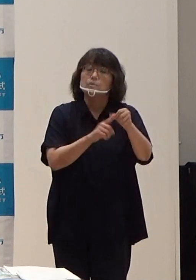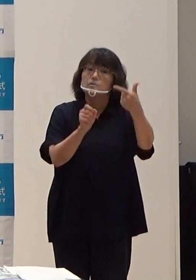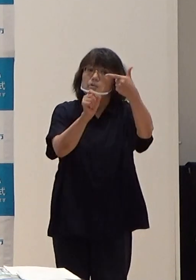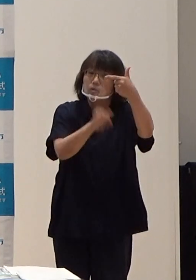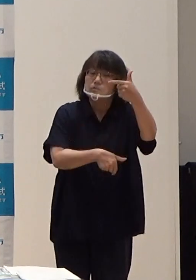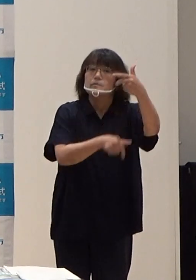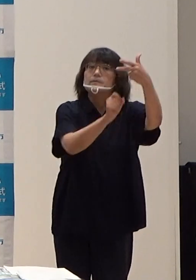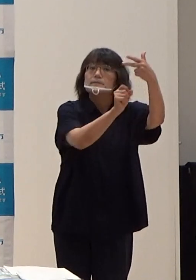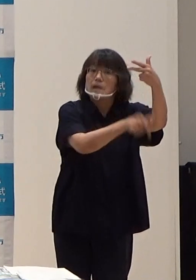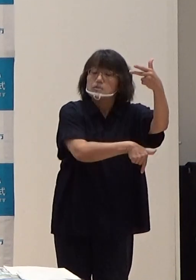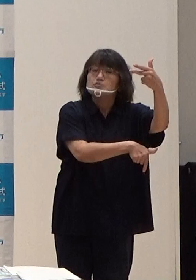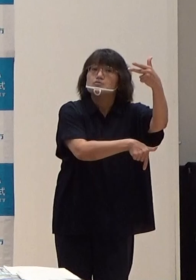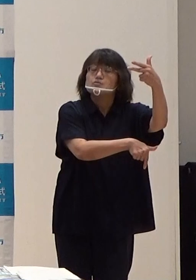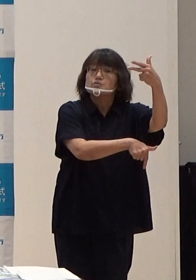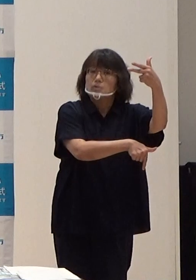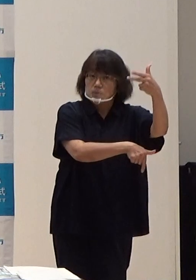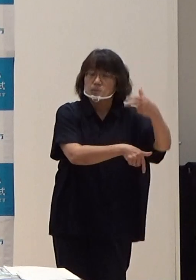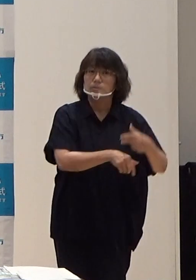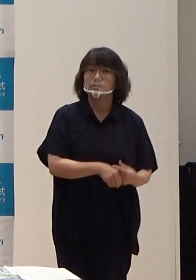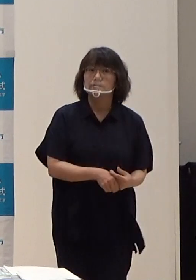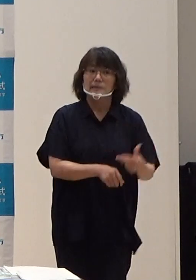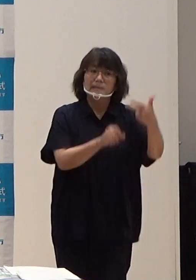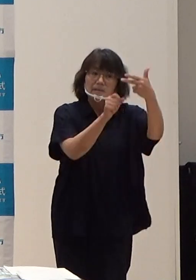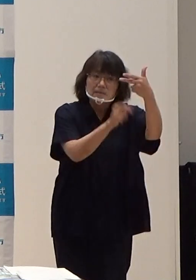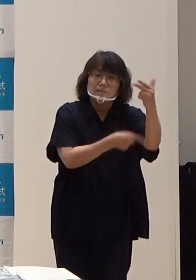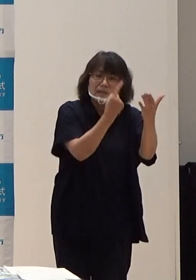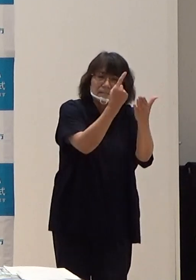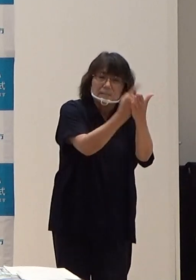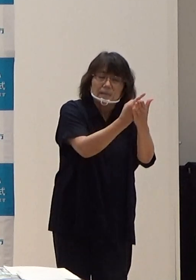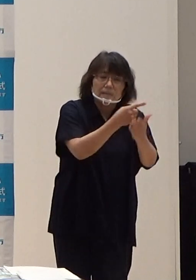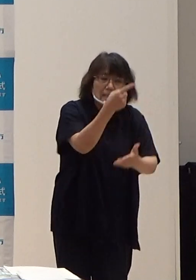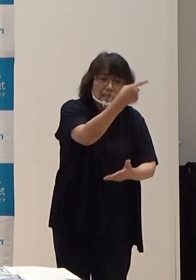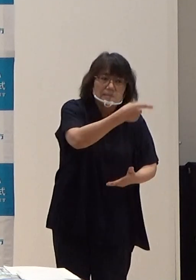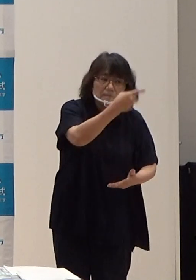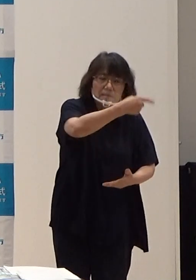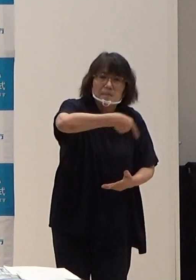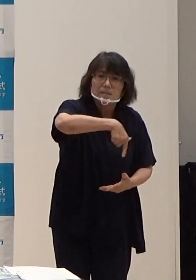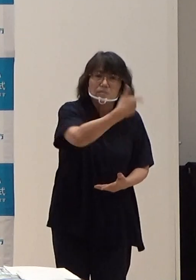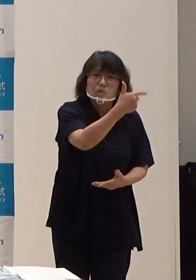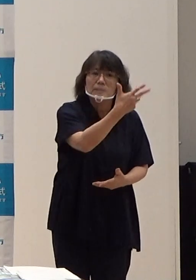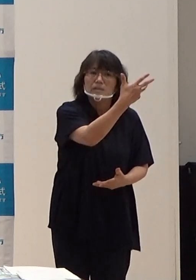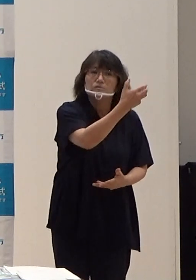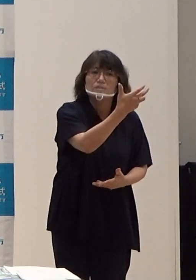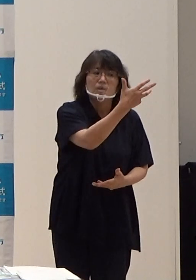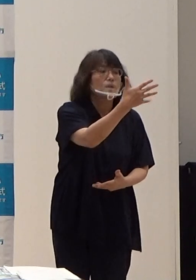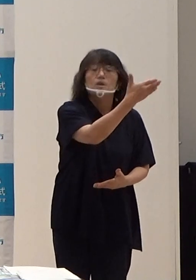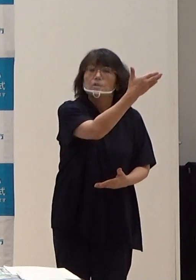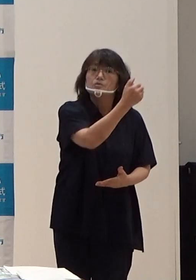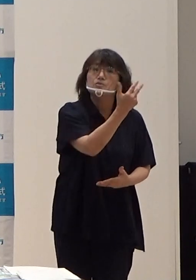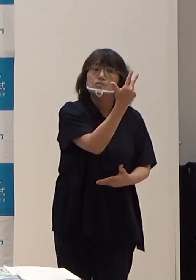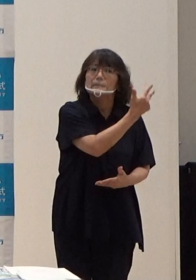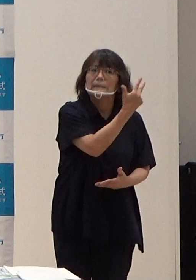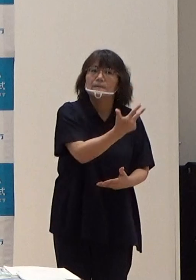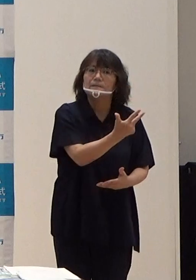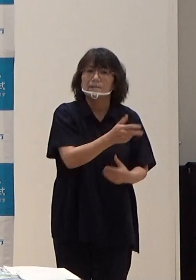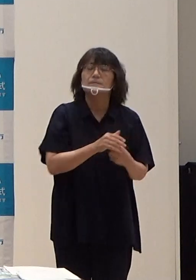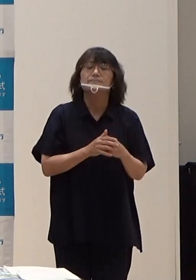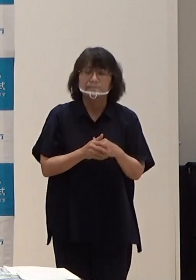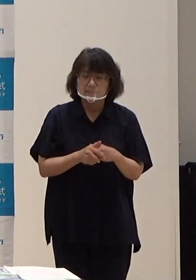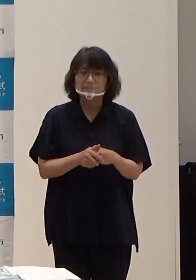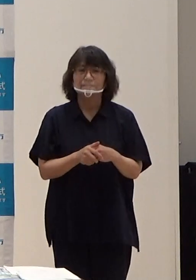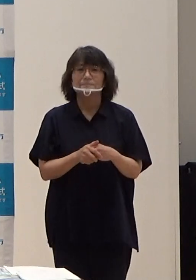日で7月だけで1697人ということでですね、すでにですね1ヶ月経たず